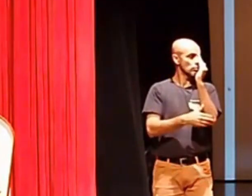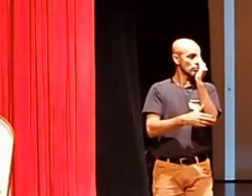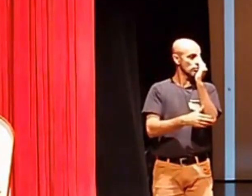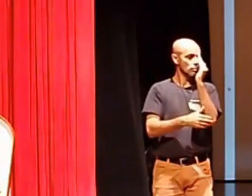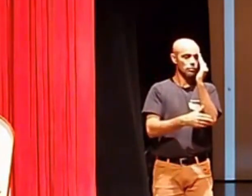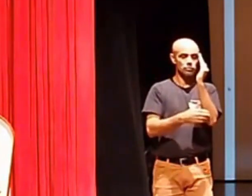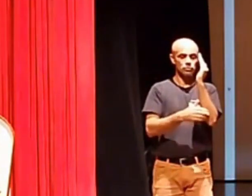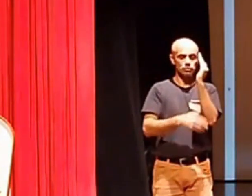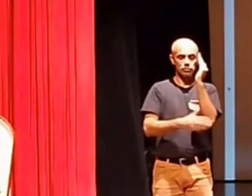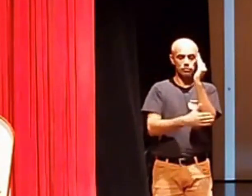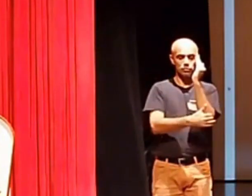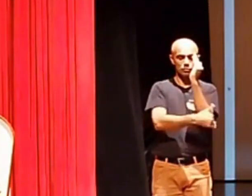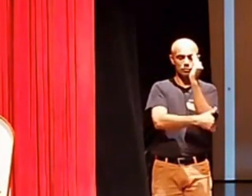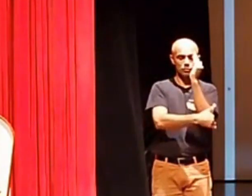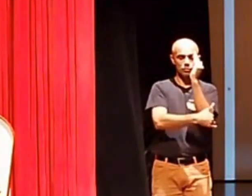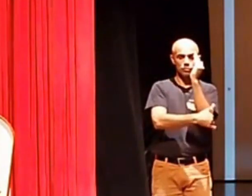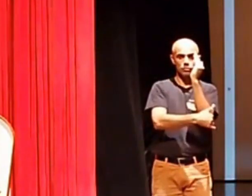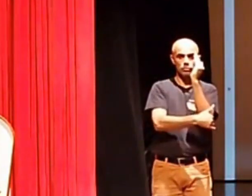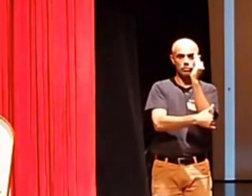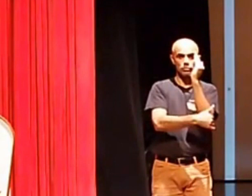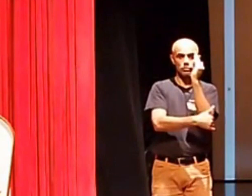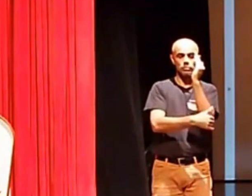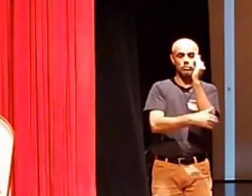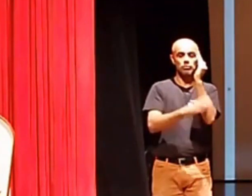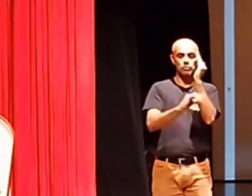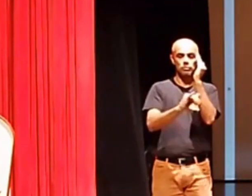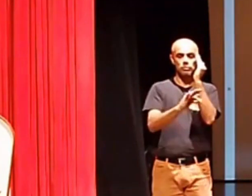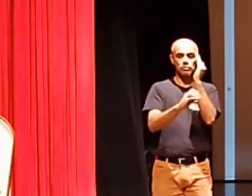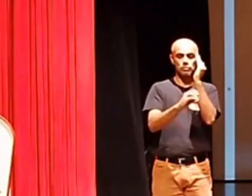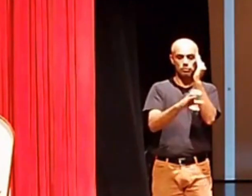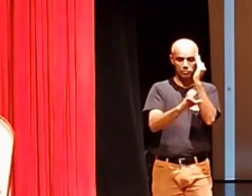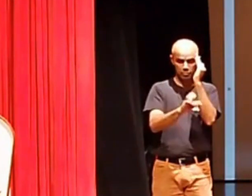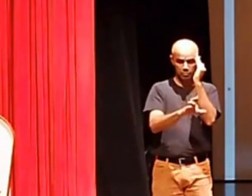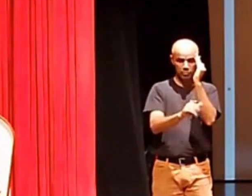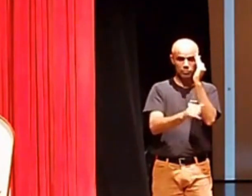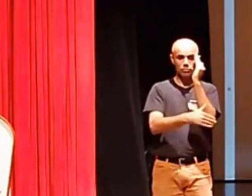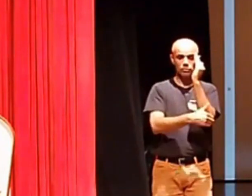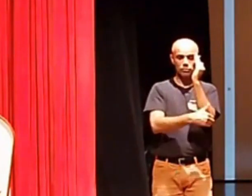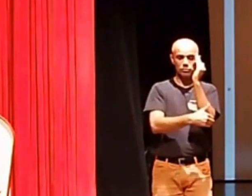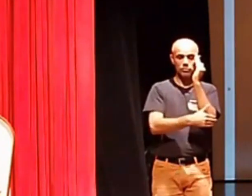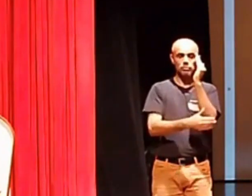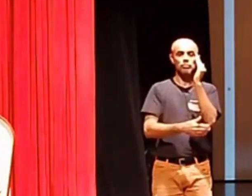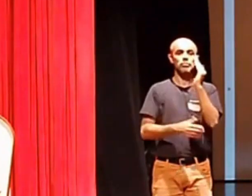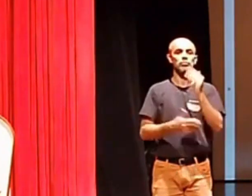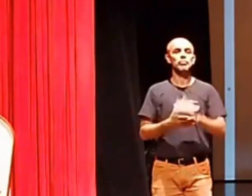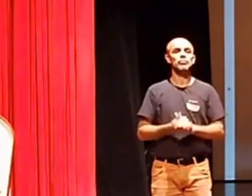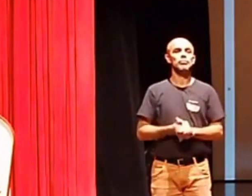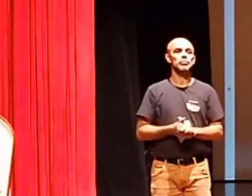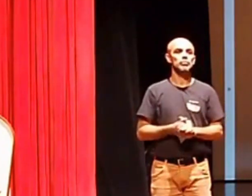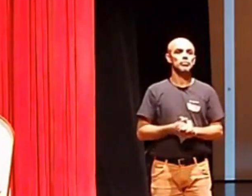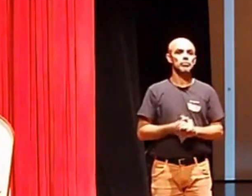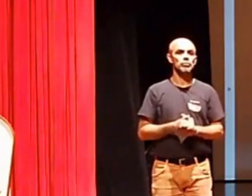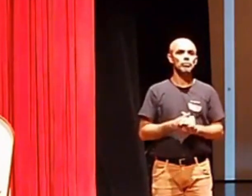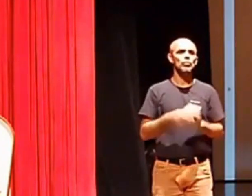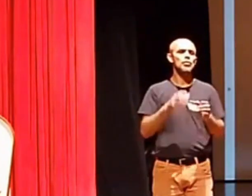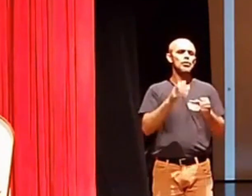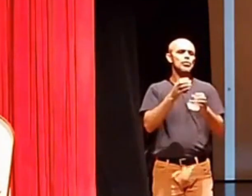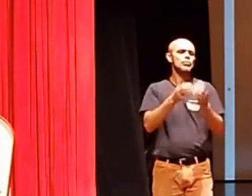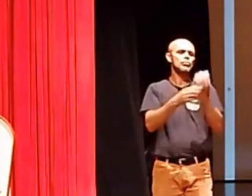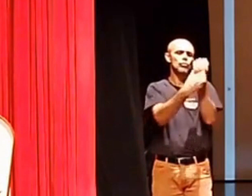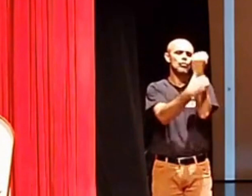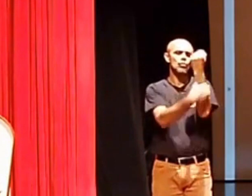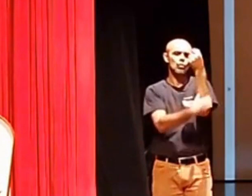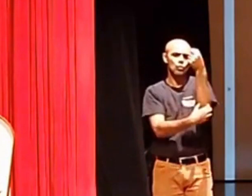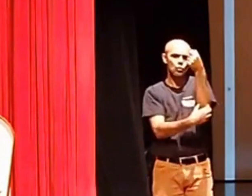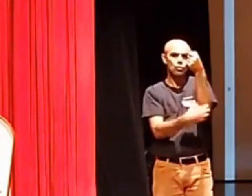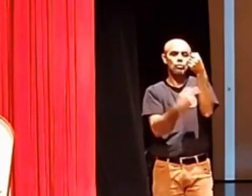cunha também, que a gente chama de cifose da região sacral aqui. Uma escoliose, normalmente,